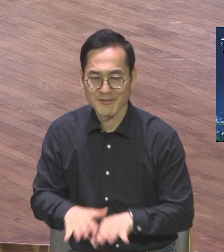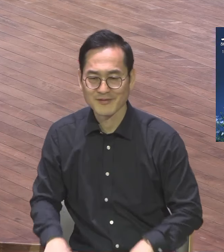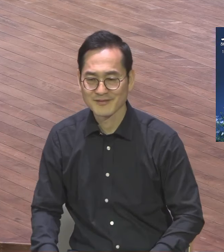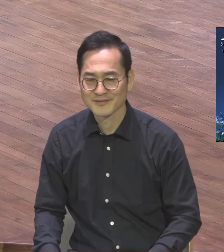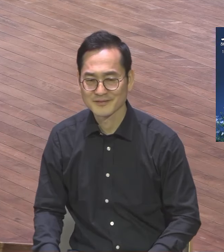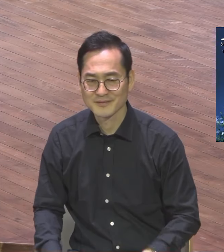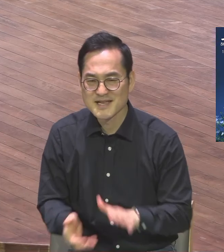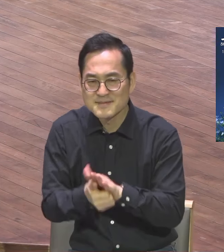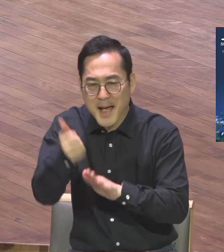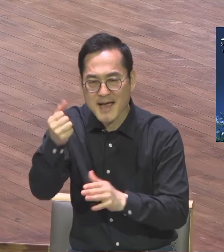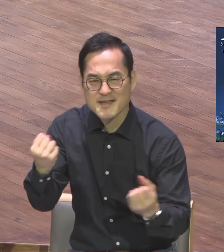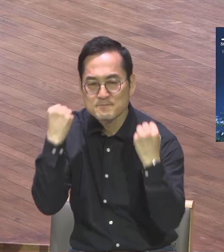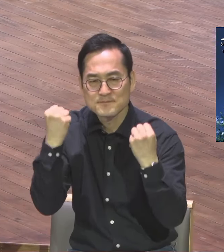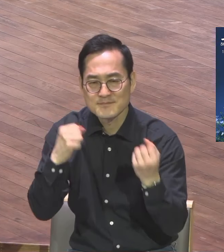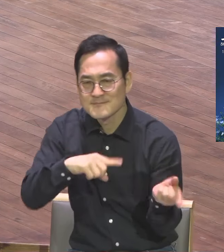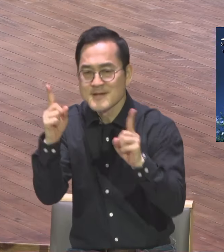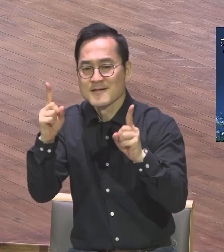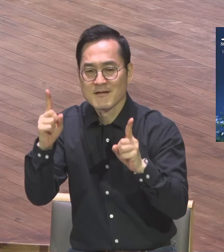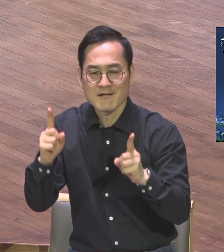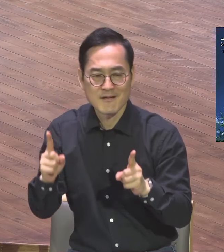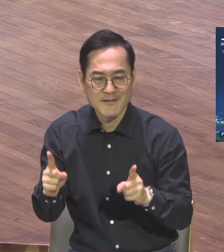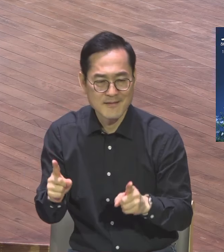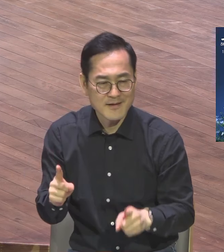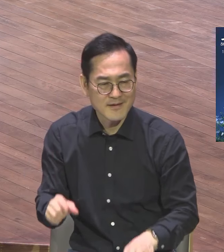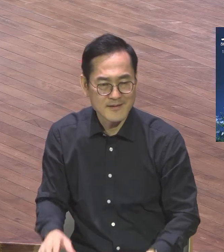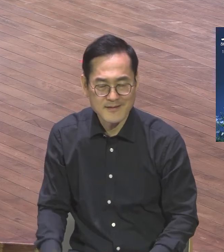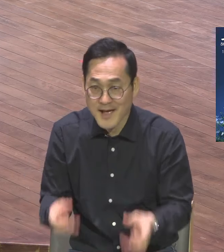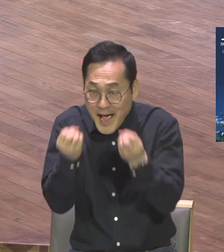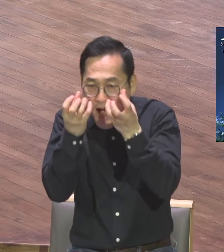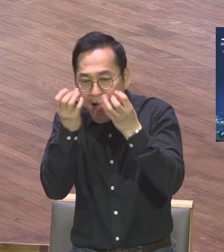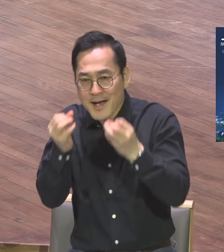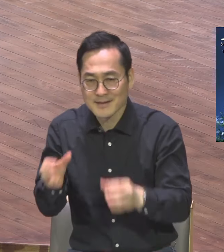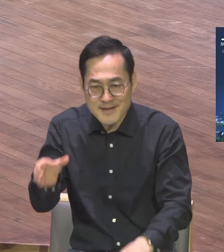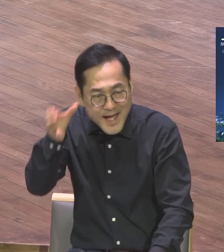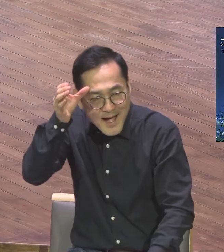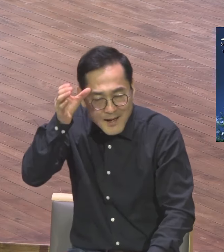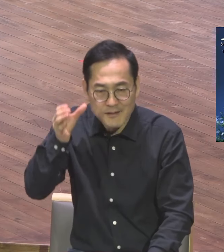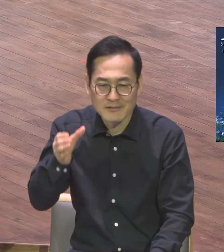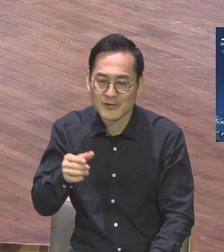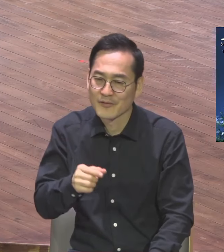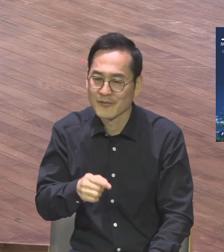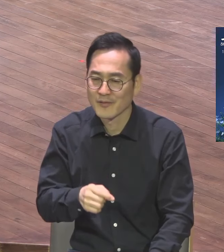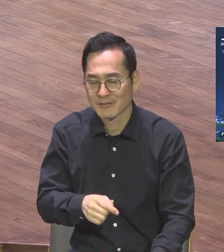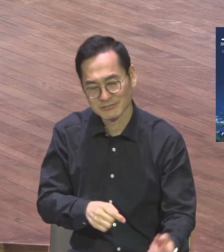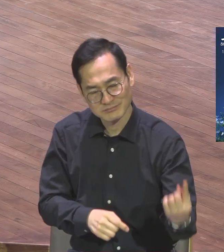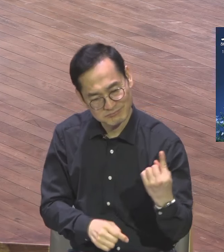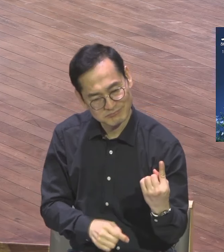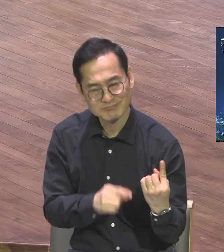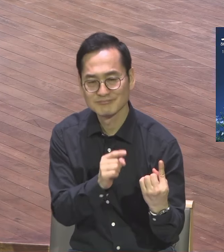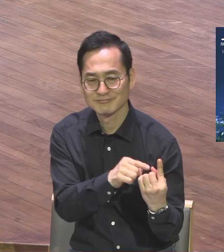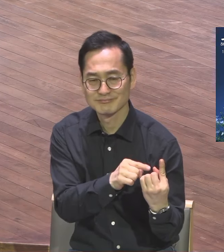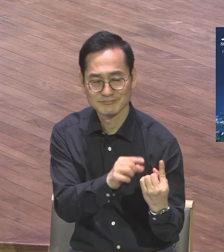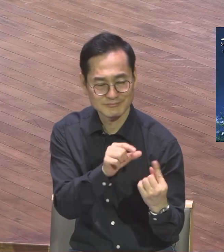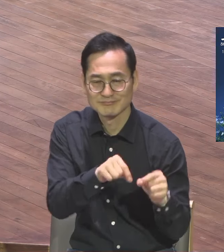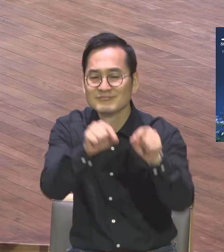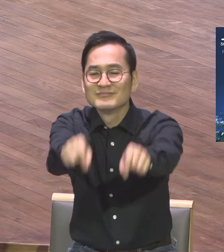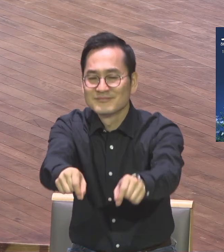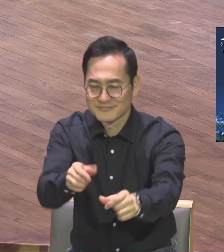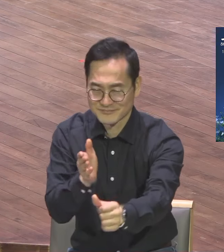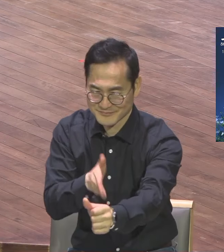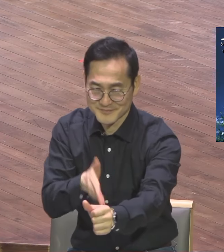뭔가 해보려고 생기가 나고, 뭔가 막 기쁨이 솟아나고. 아멘. 그런 분들 때,